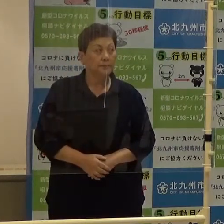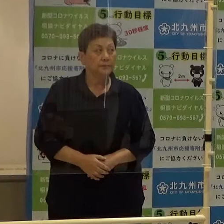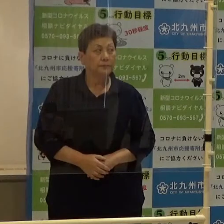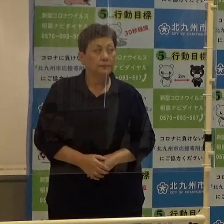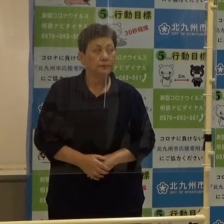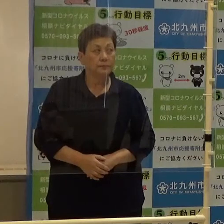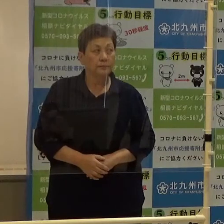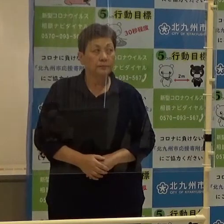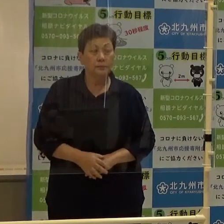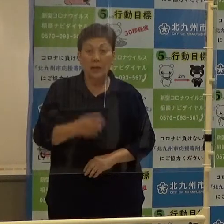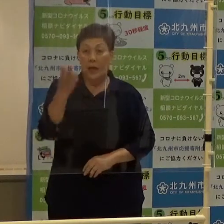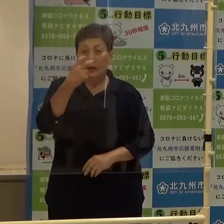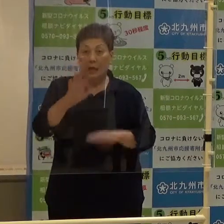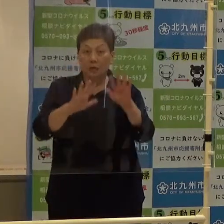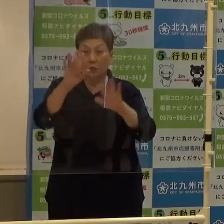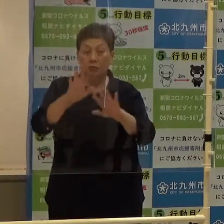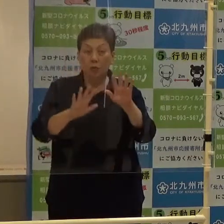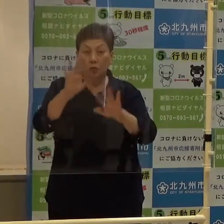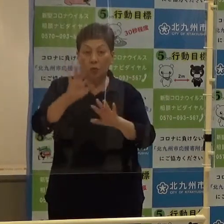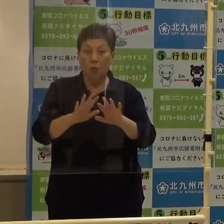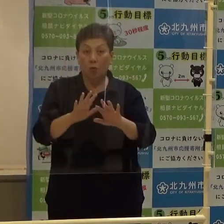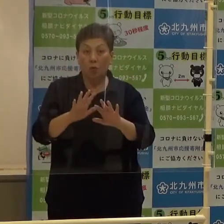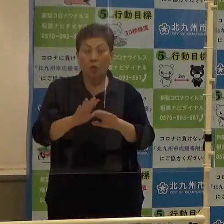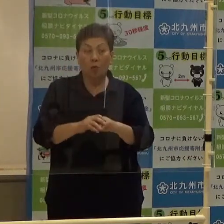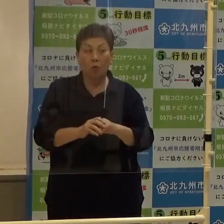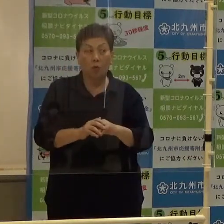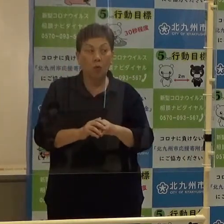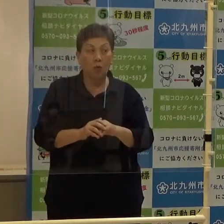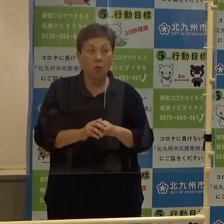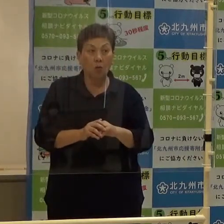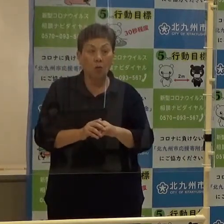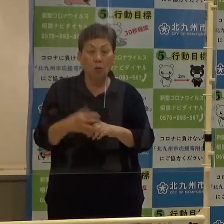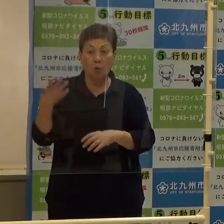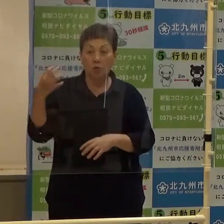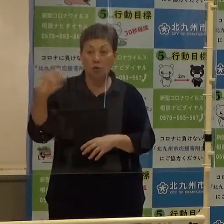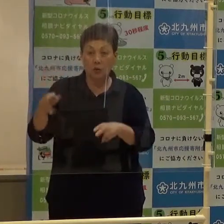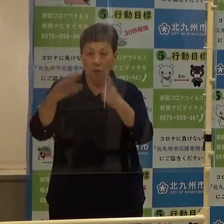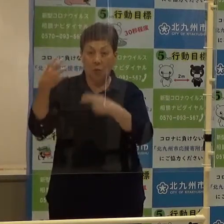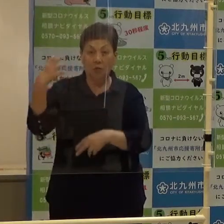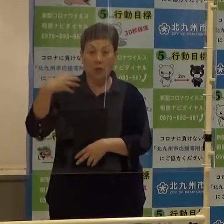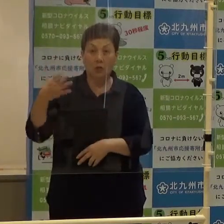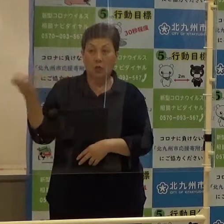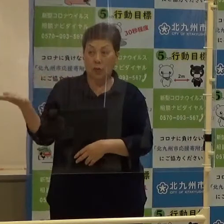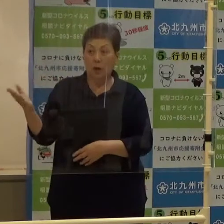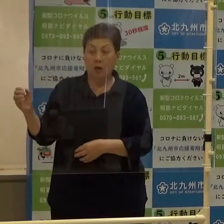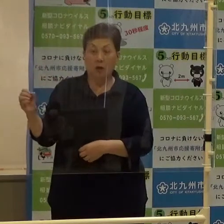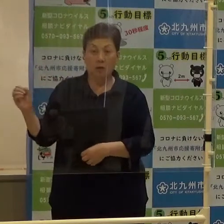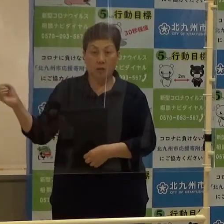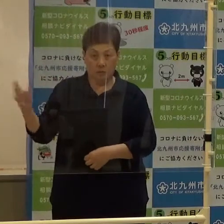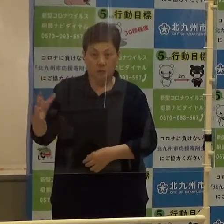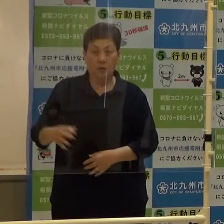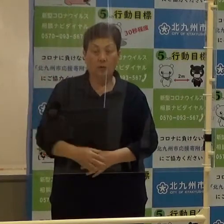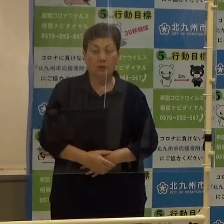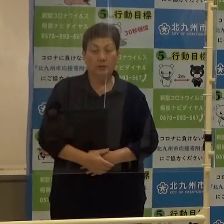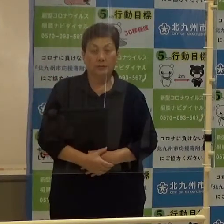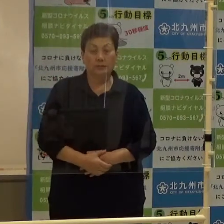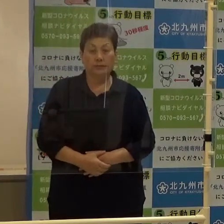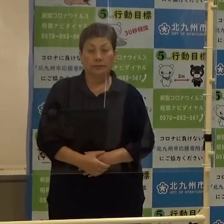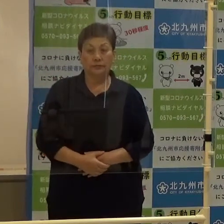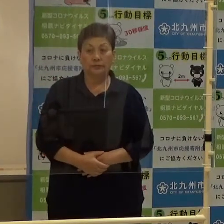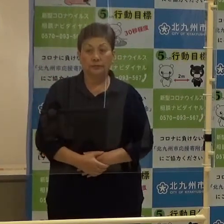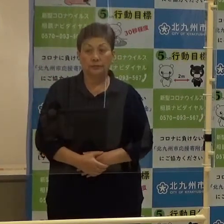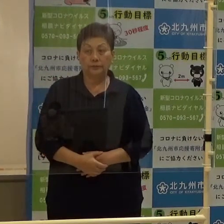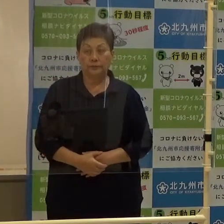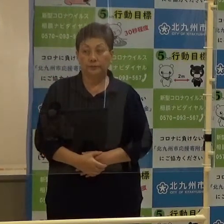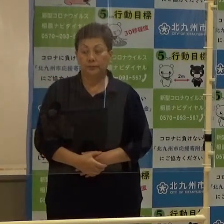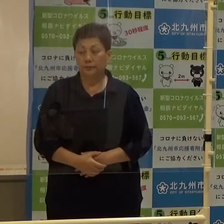どうした検討状況であったかということについては事務方から質問させていただきます。 商